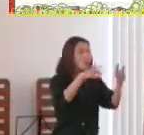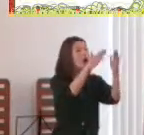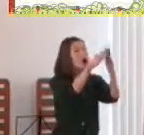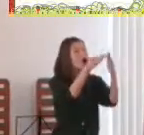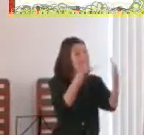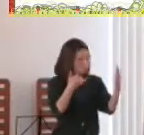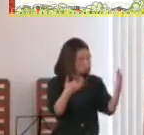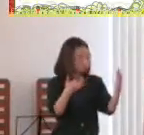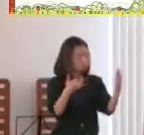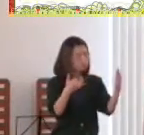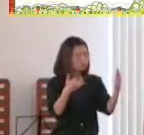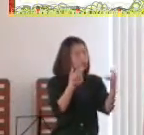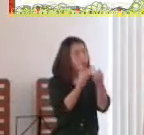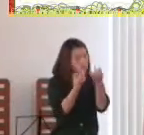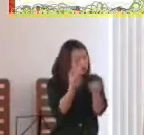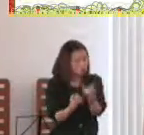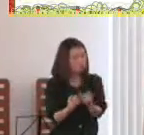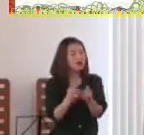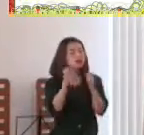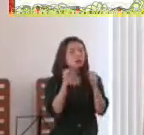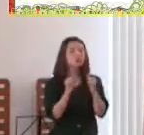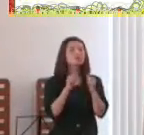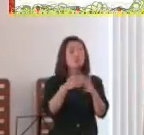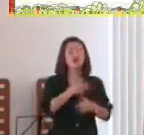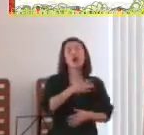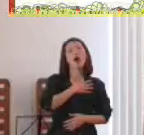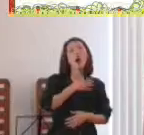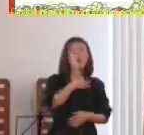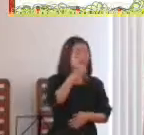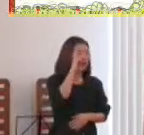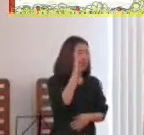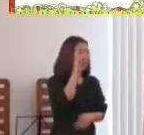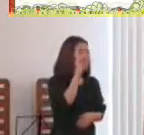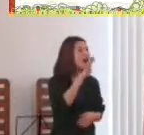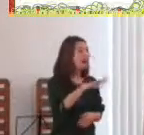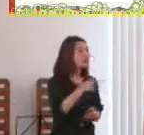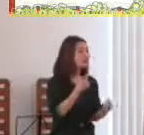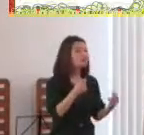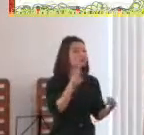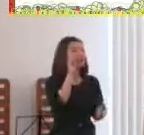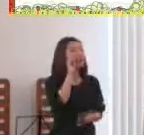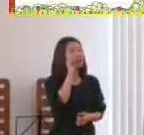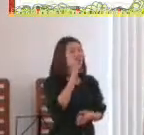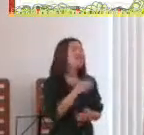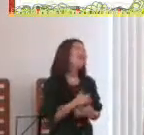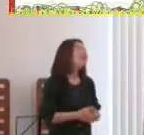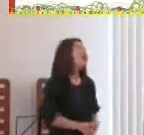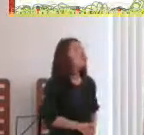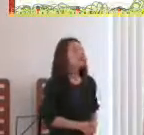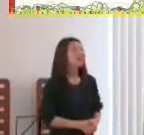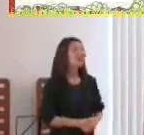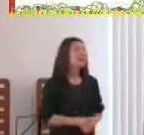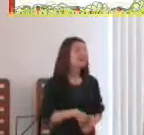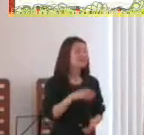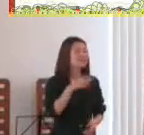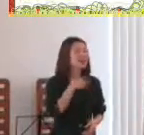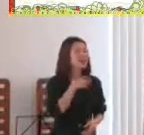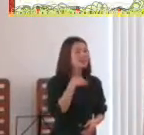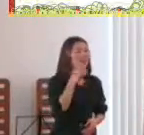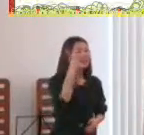厳しい人でね、もう何から何まで皆さんを批判したり、文句を言ったりするのは嫌です